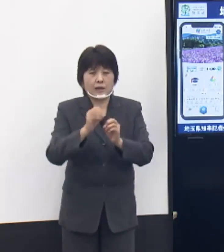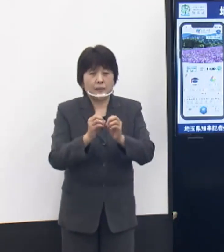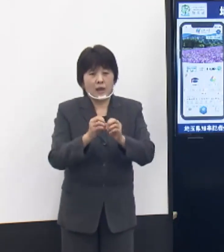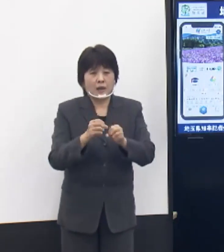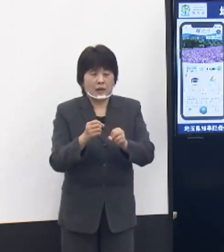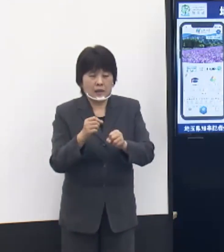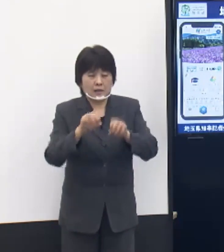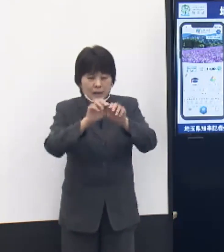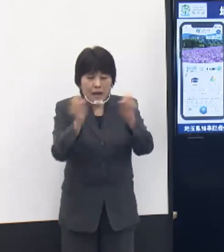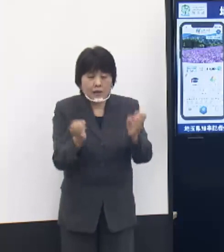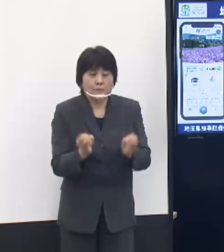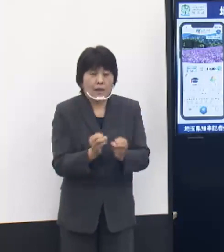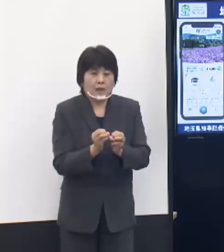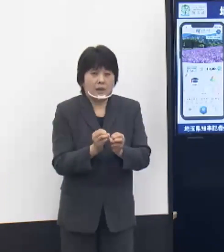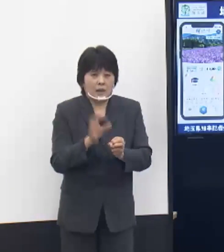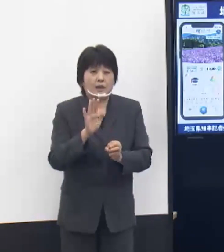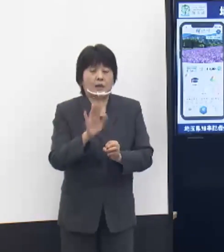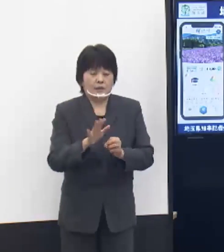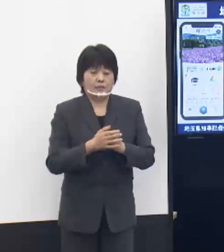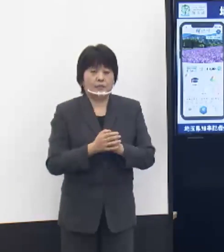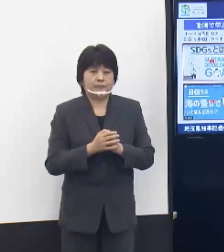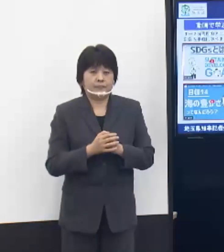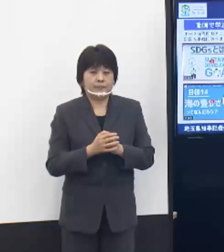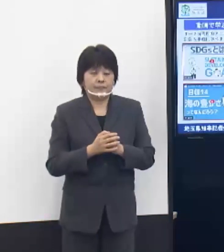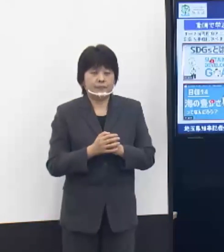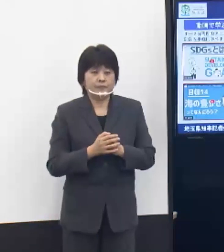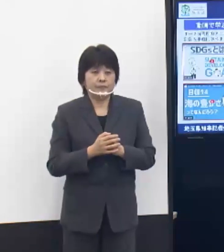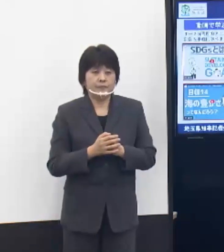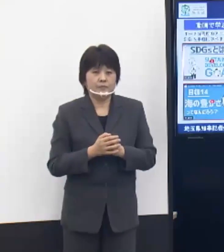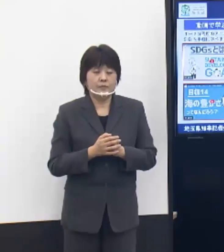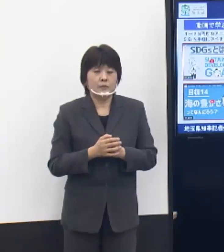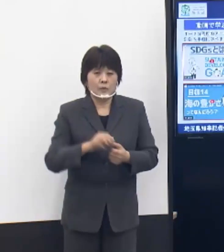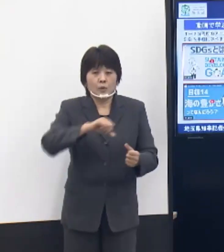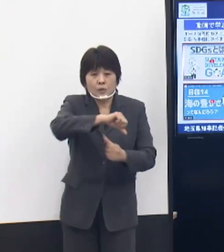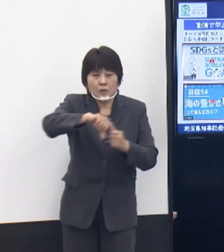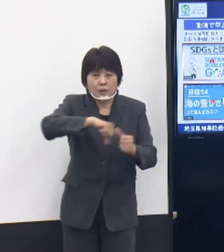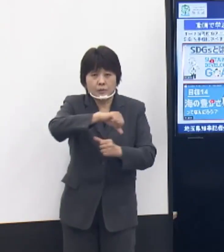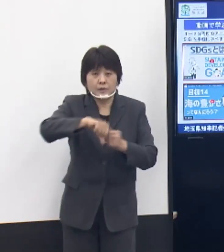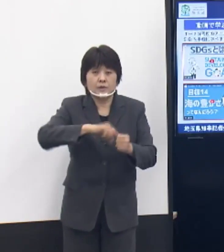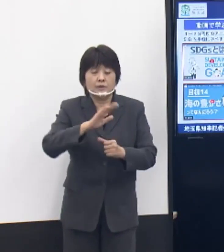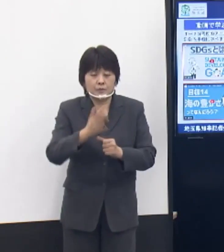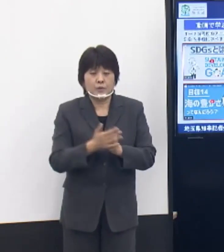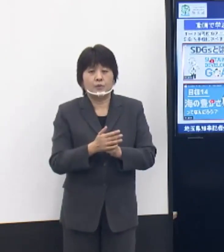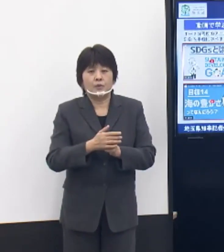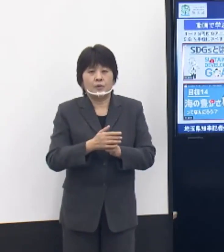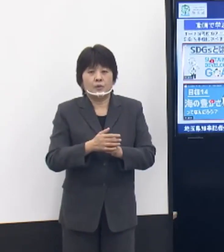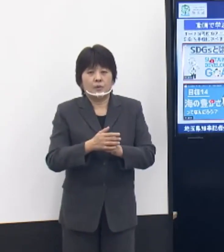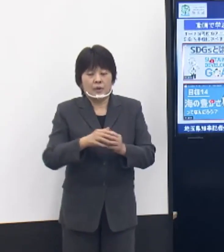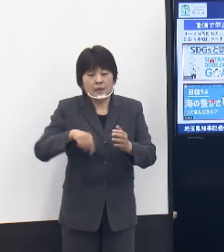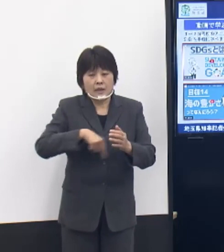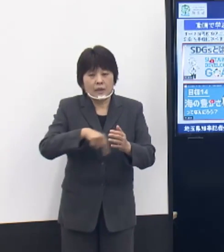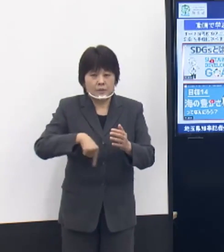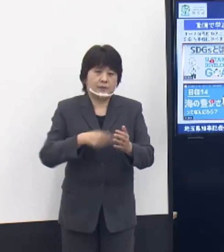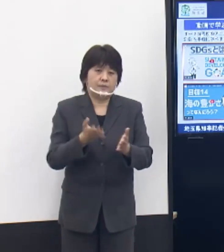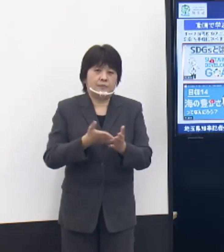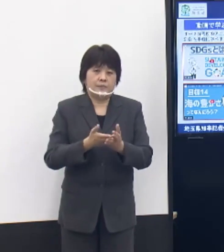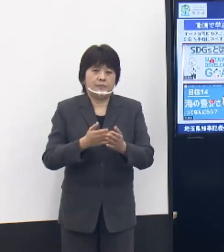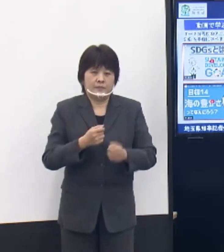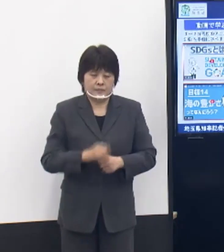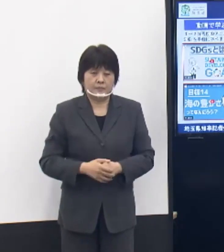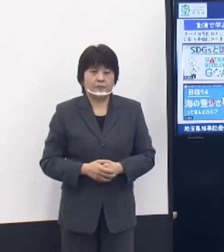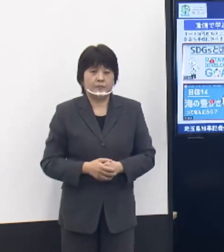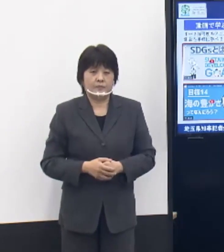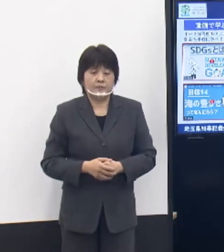取り囲んでいるデザインとさせていただきました。このアプリですけれども、少し中身について説明させてください。ま